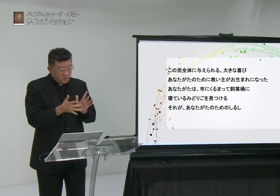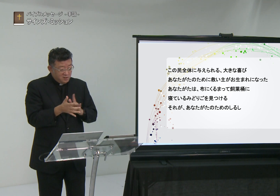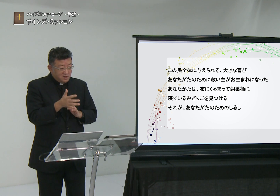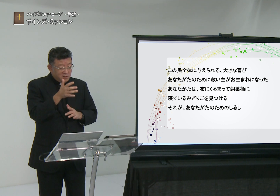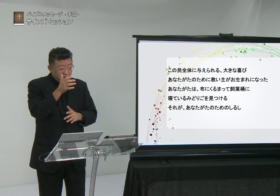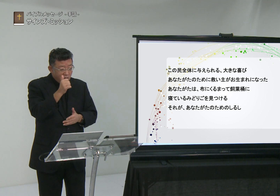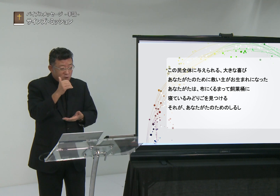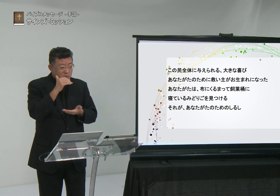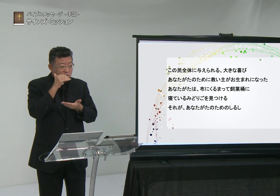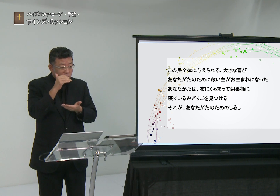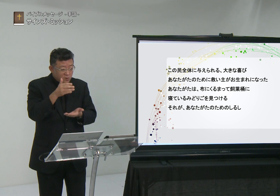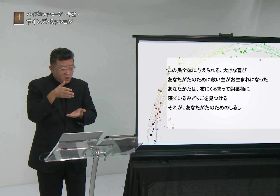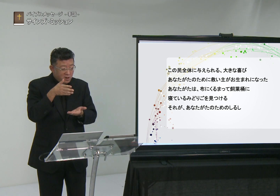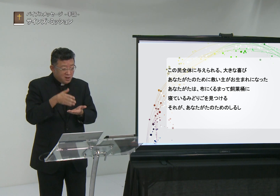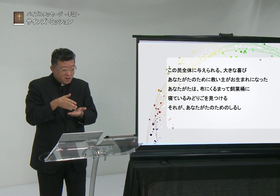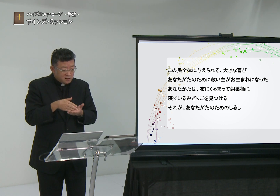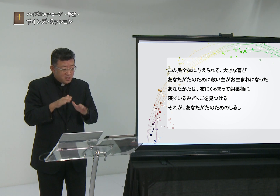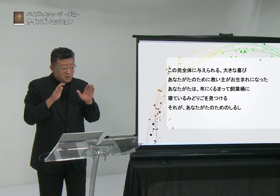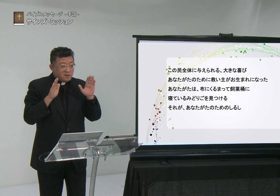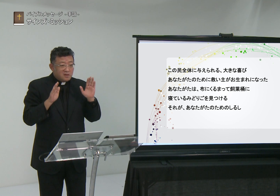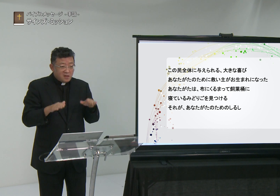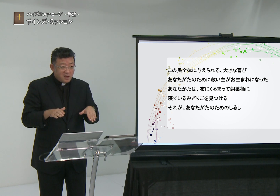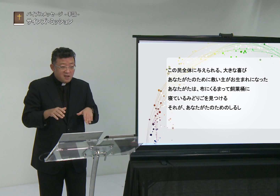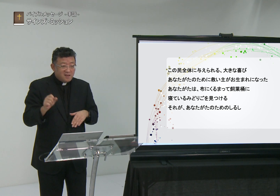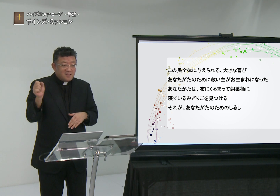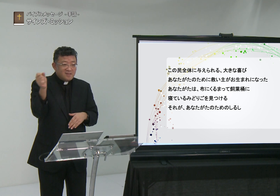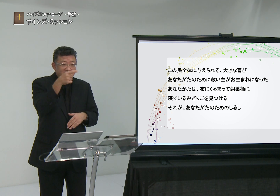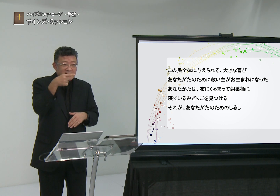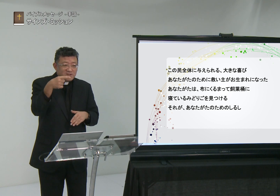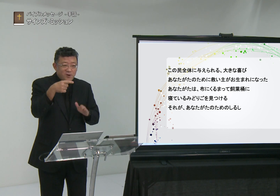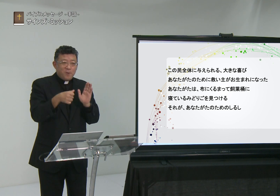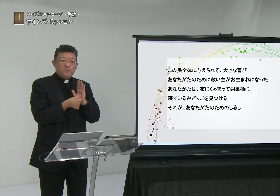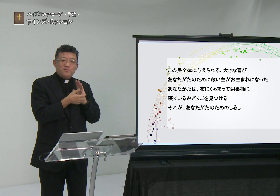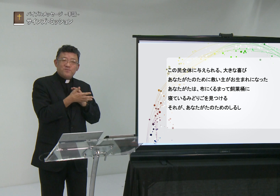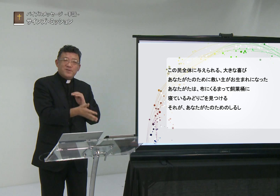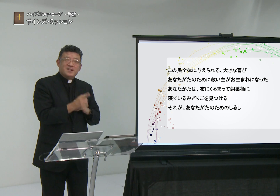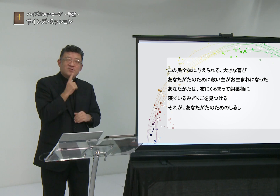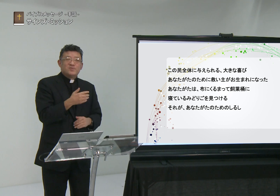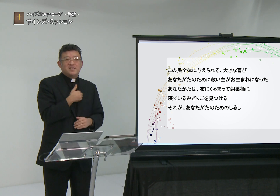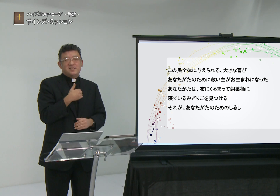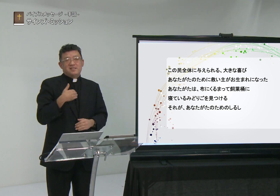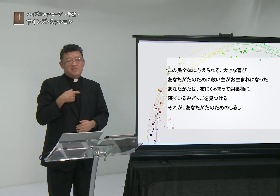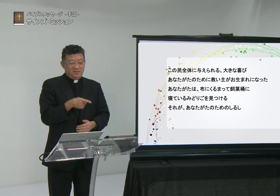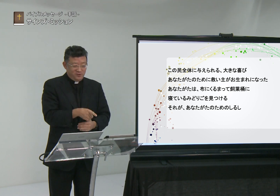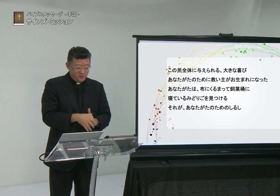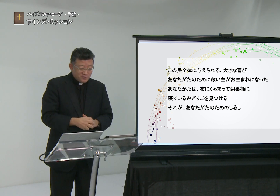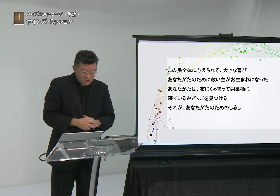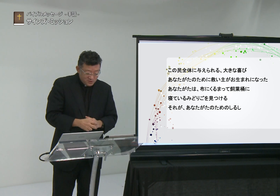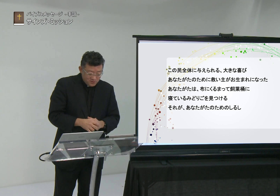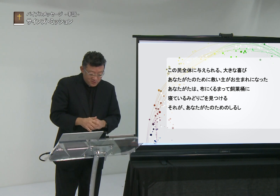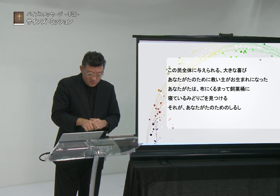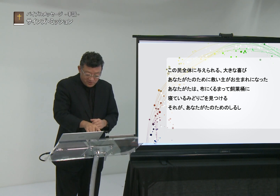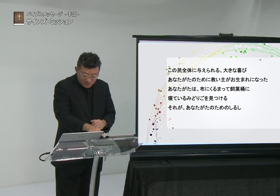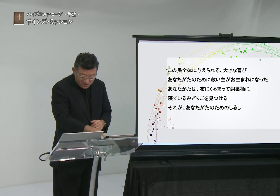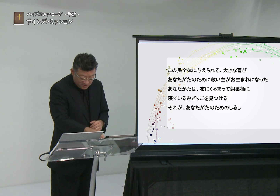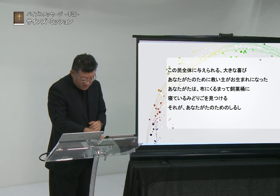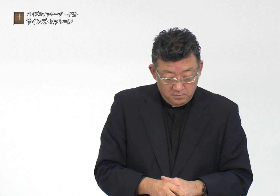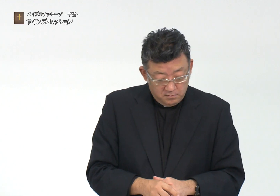このば便がレースのことを話した第一番目の場面と言えるでしょう